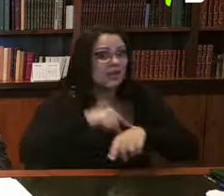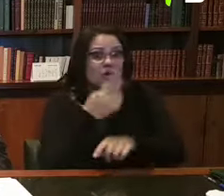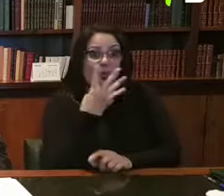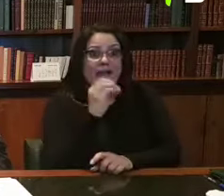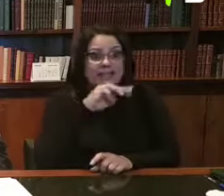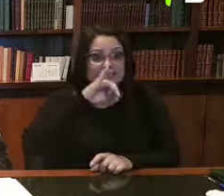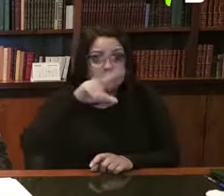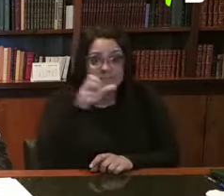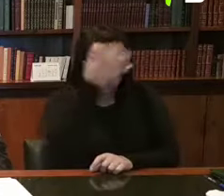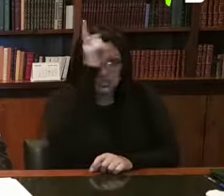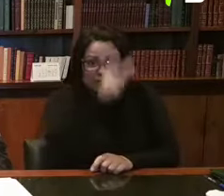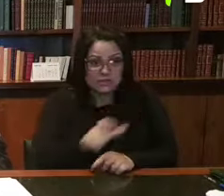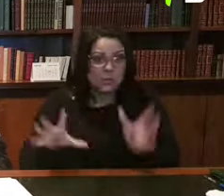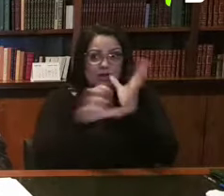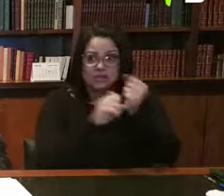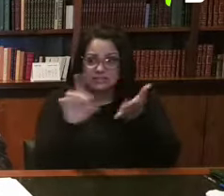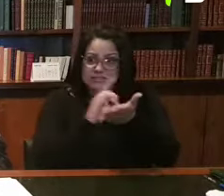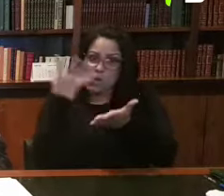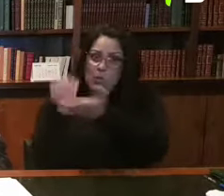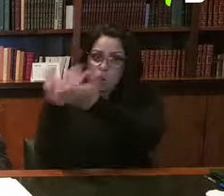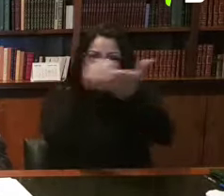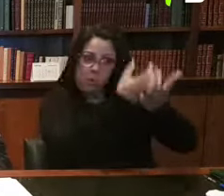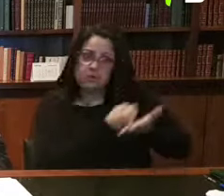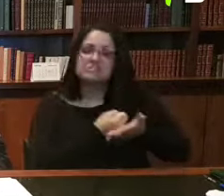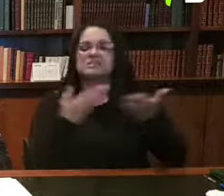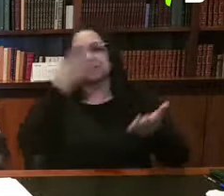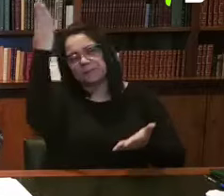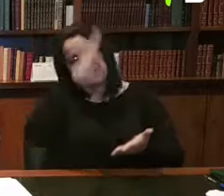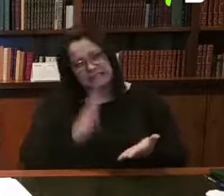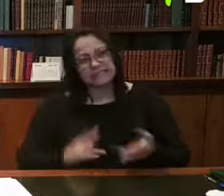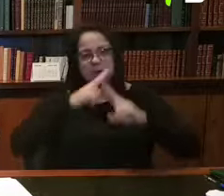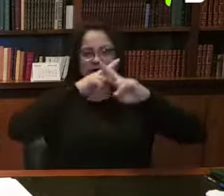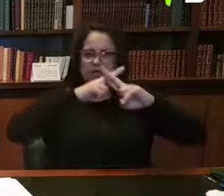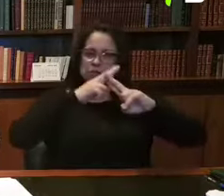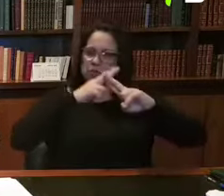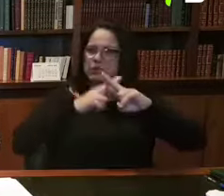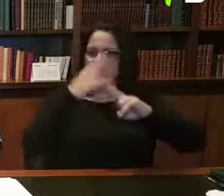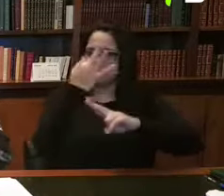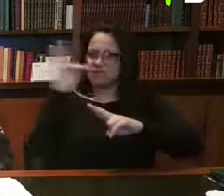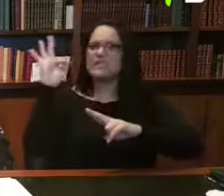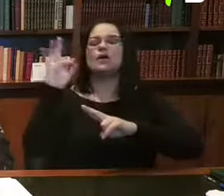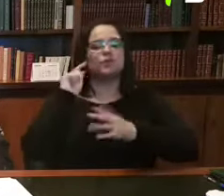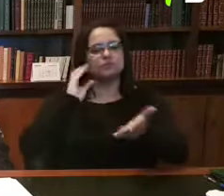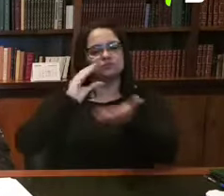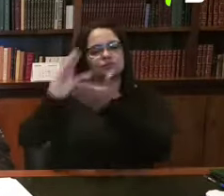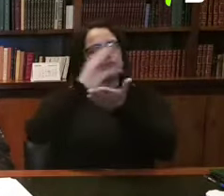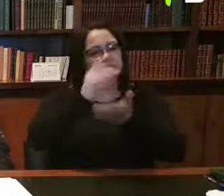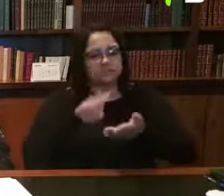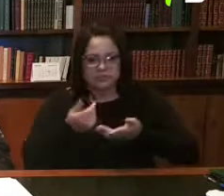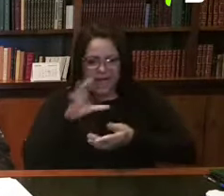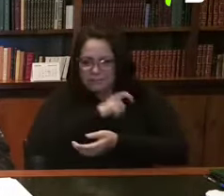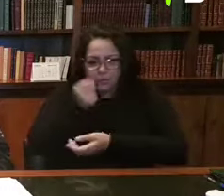de 40 milhões 50 milhões de pessoas então o brasil realmente a caixa econômica federal entregou para os brasileiros